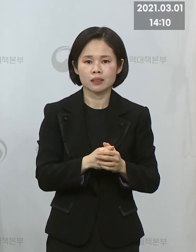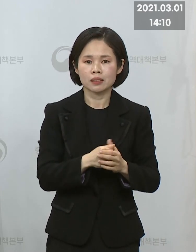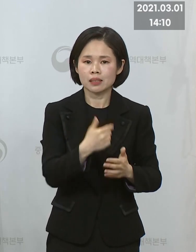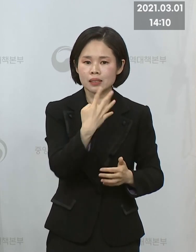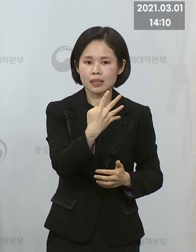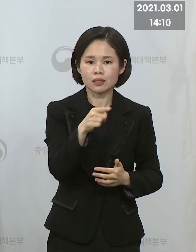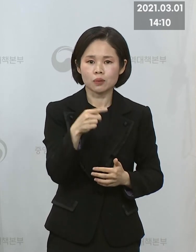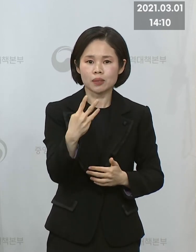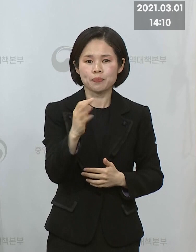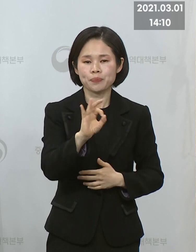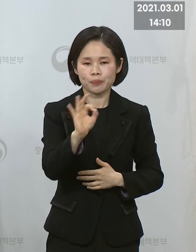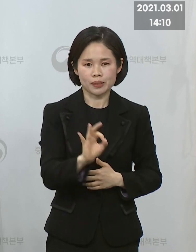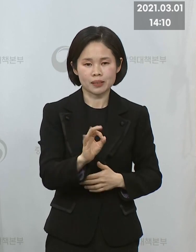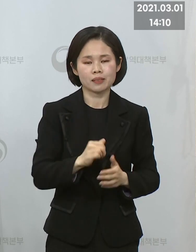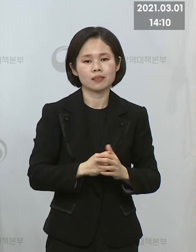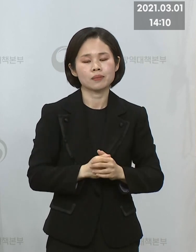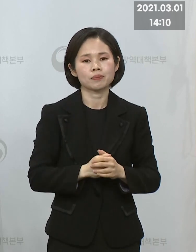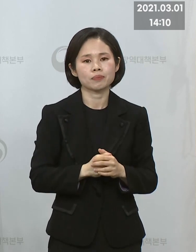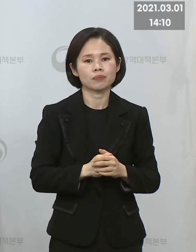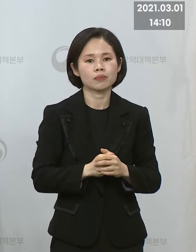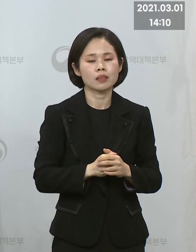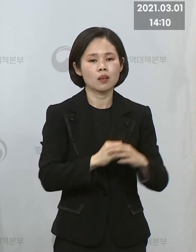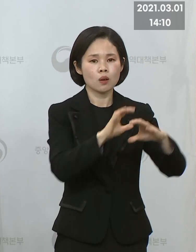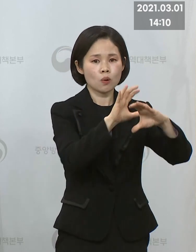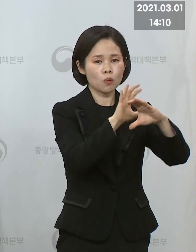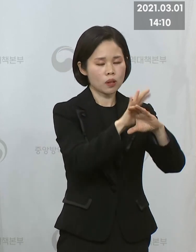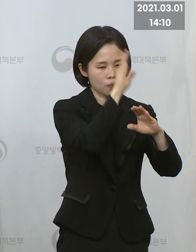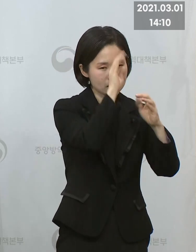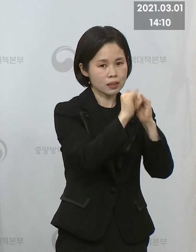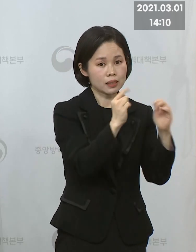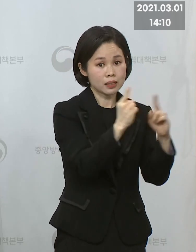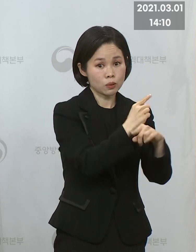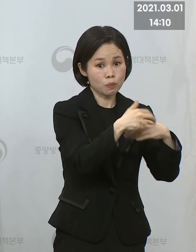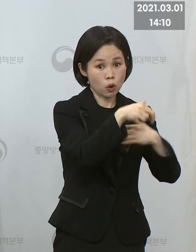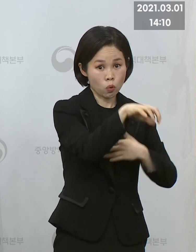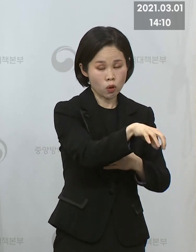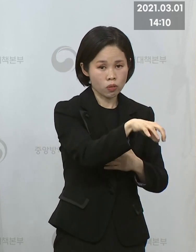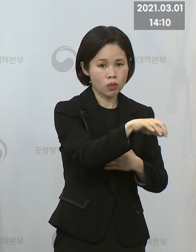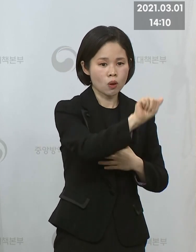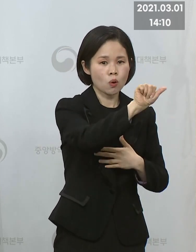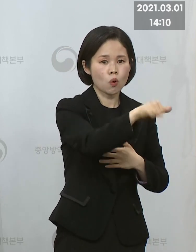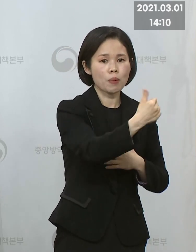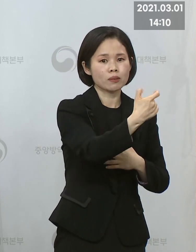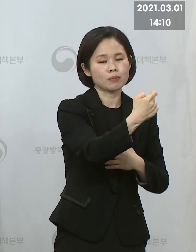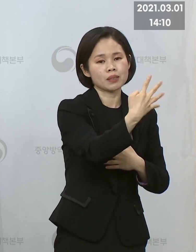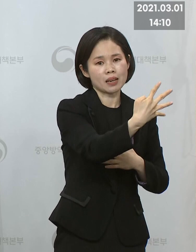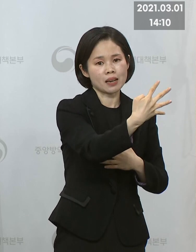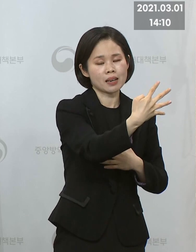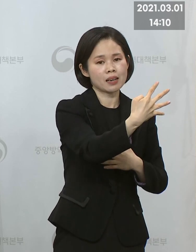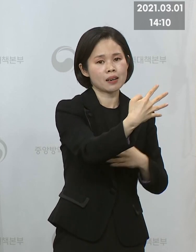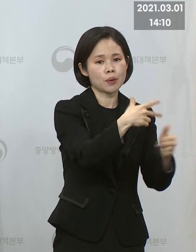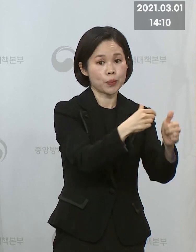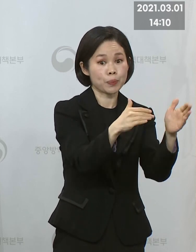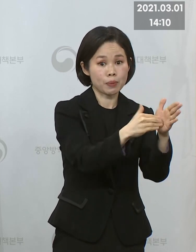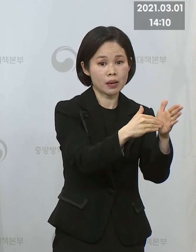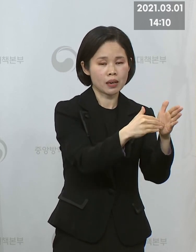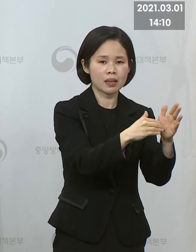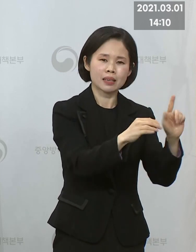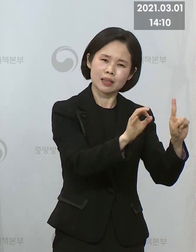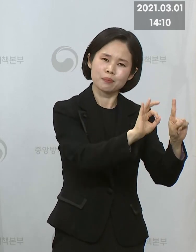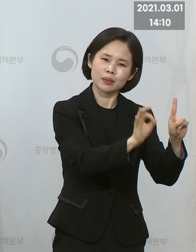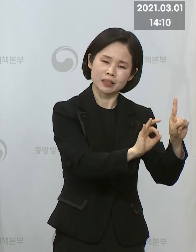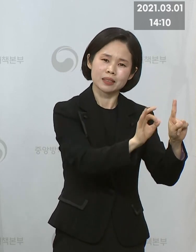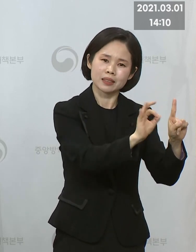예방접종률은 4.3%입니다. 코로나19 환자 치료병원은 564명이 접종이 되어